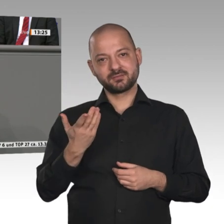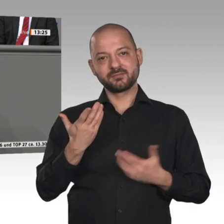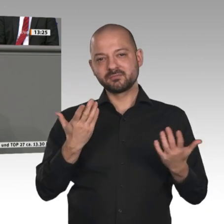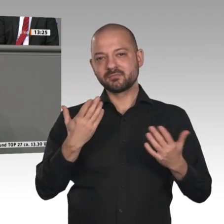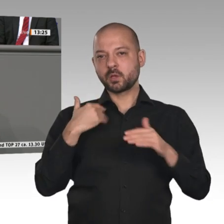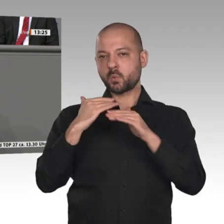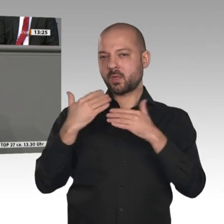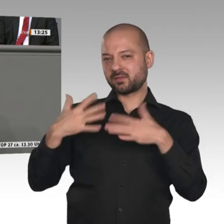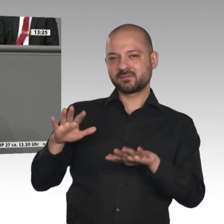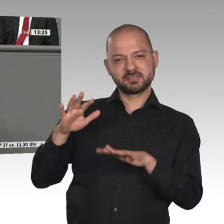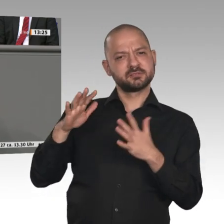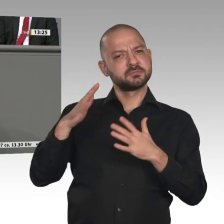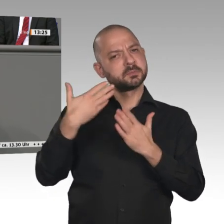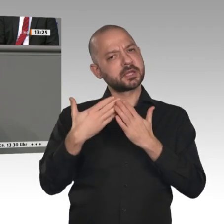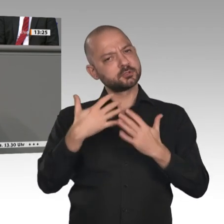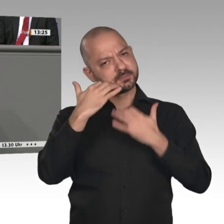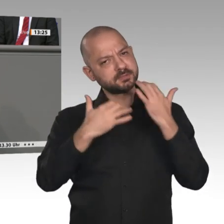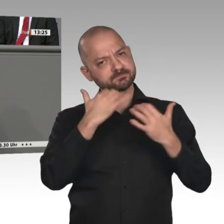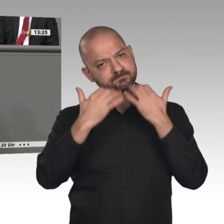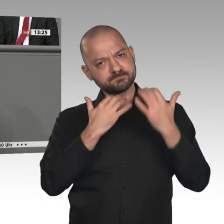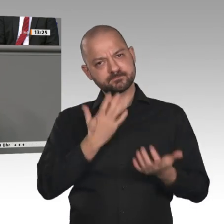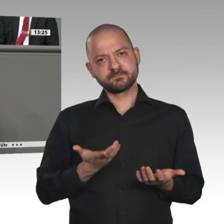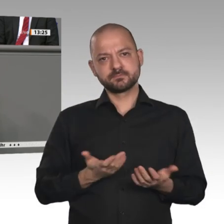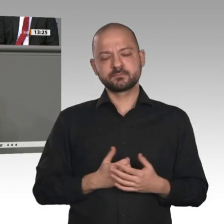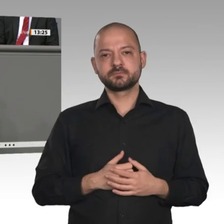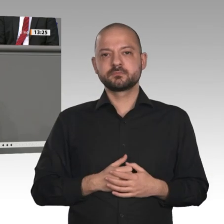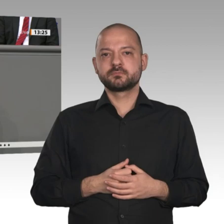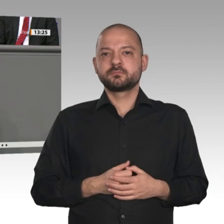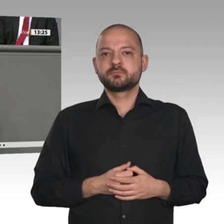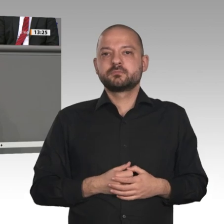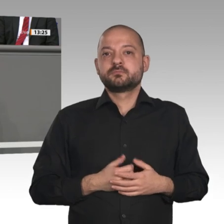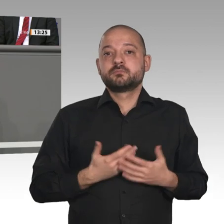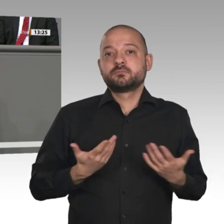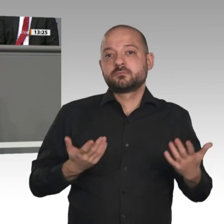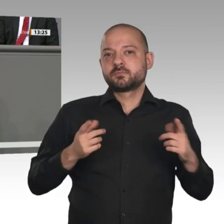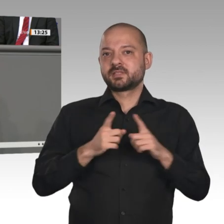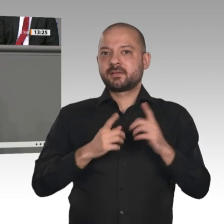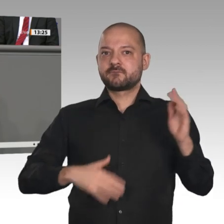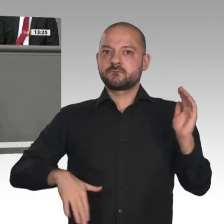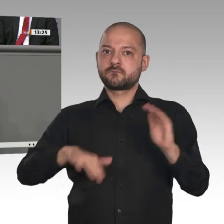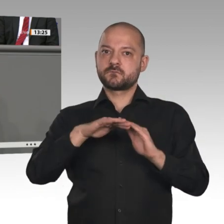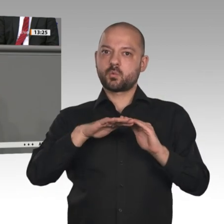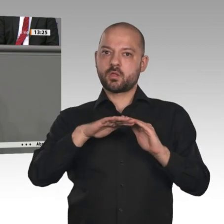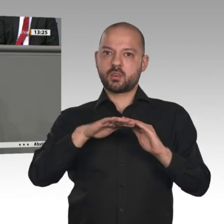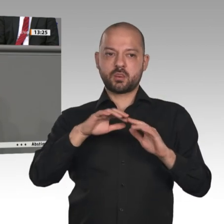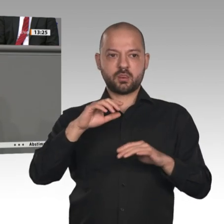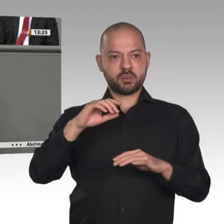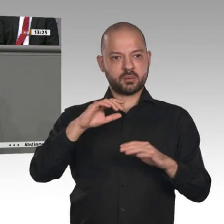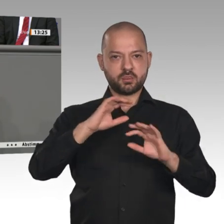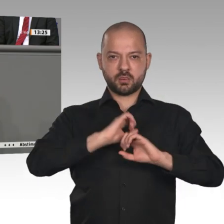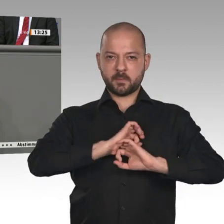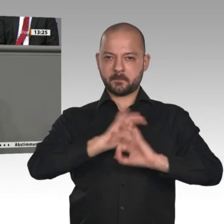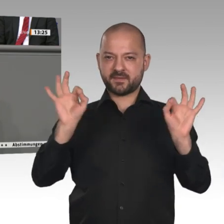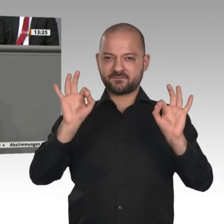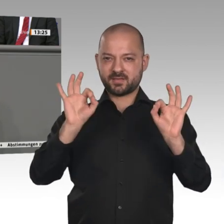hat, deutlich gemacht. Allerdings eine Lückenlosigkeit mit einer jetzt erlassenen gesetzlichen